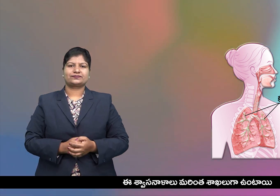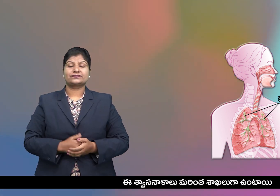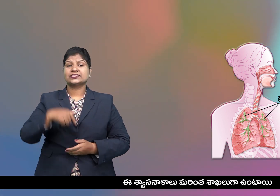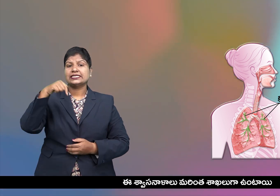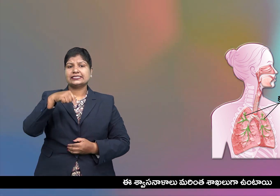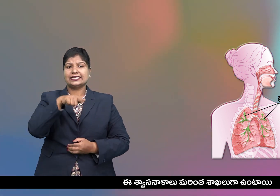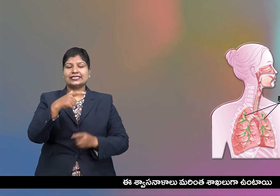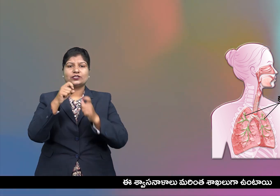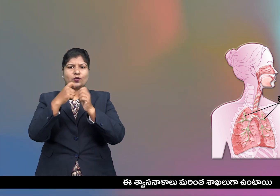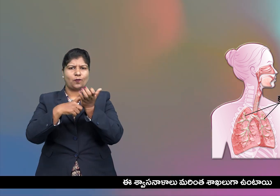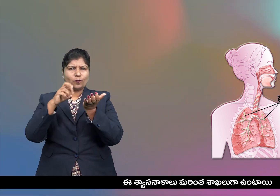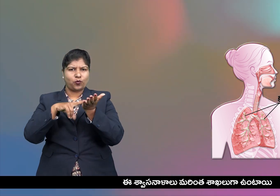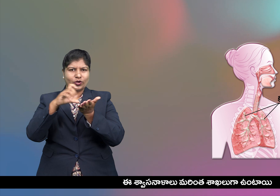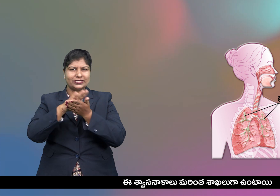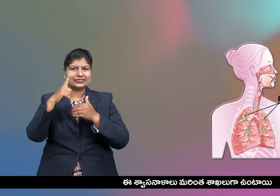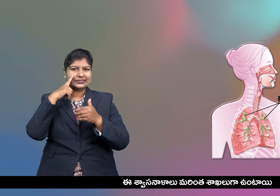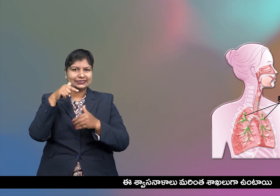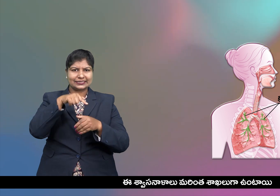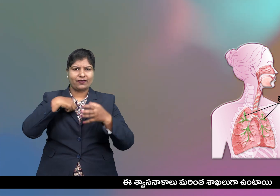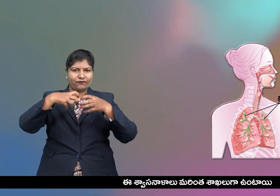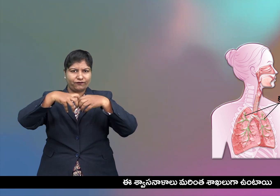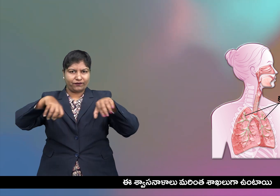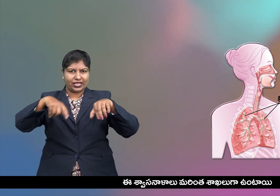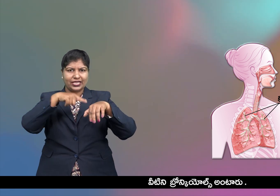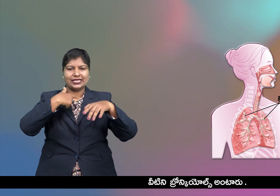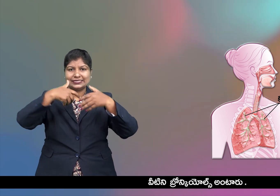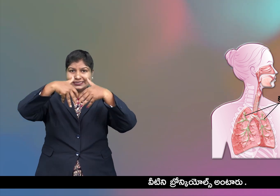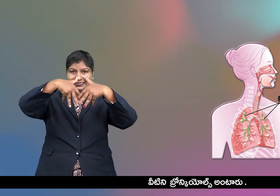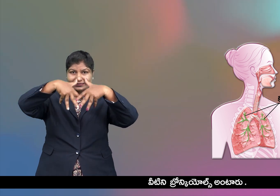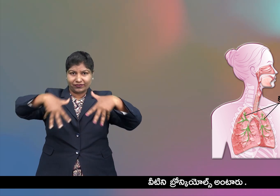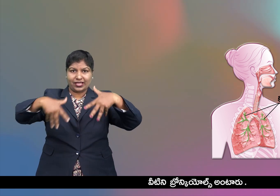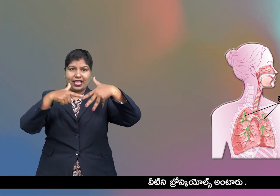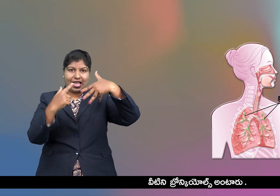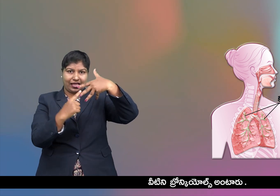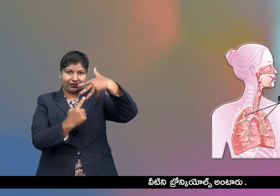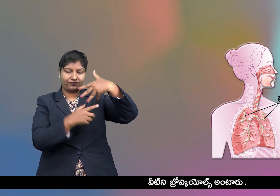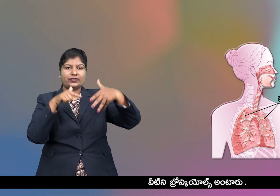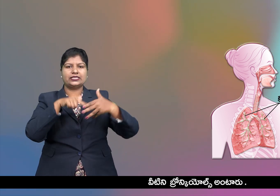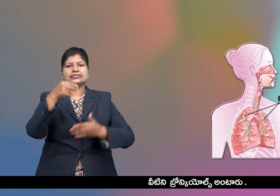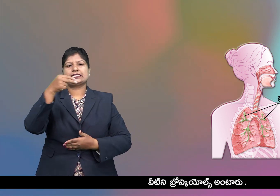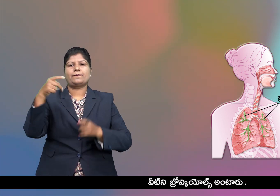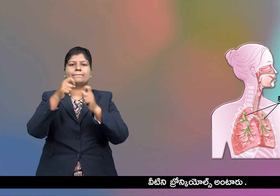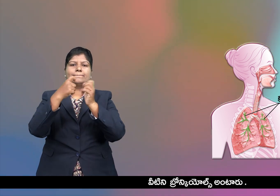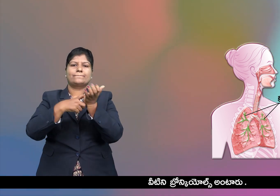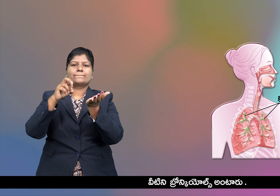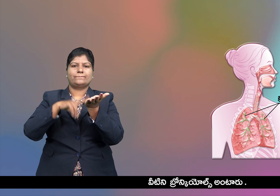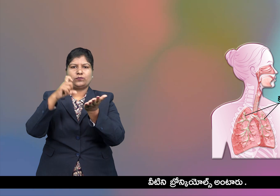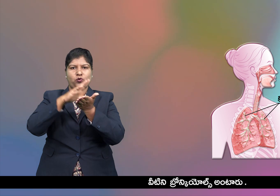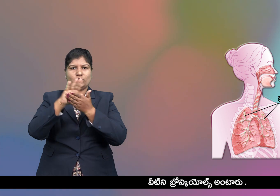ఈ శ్వాసనాళాలు మరింత శాఖలుగా ఉంటాయి. వీటిని బ్రోన్కియోల్స్ అంటారు.